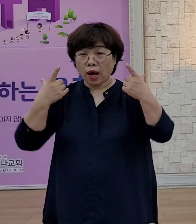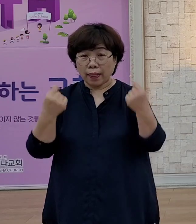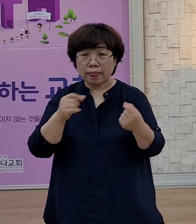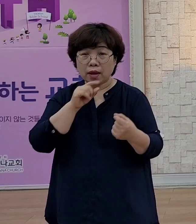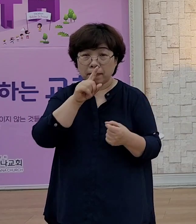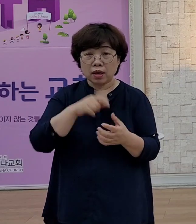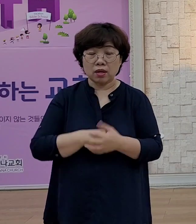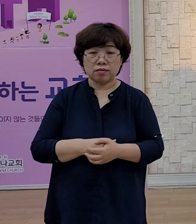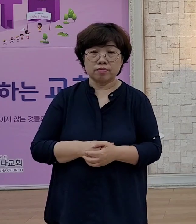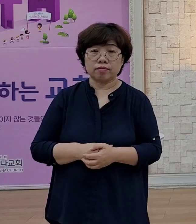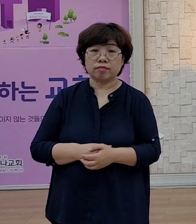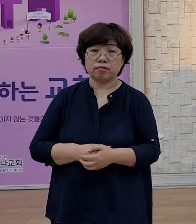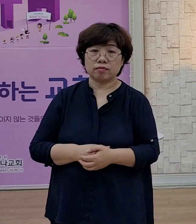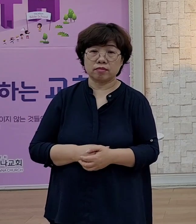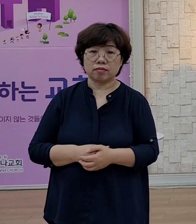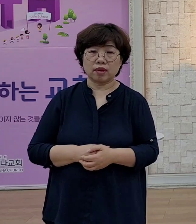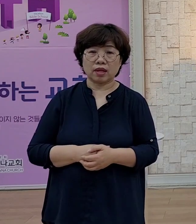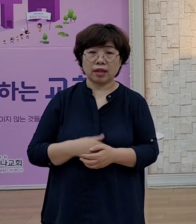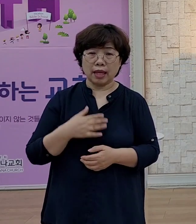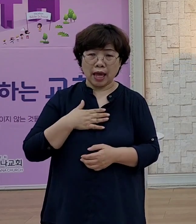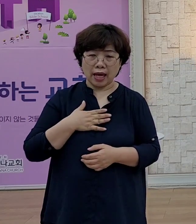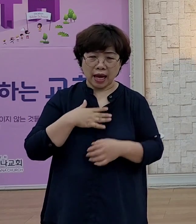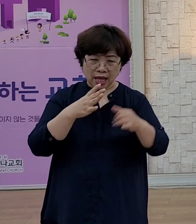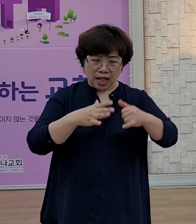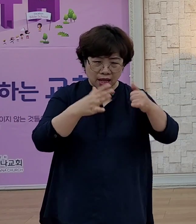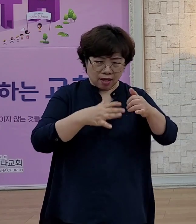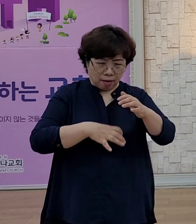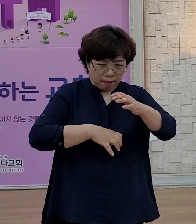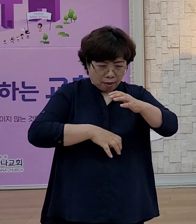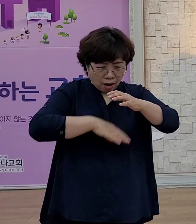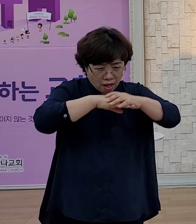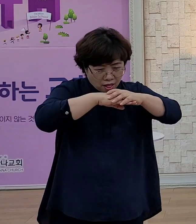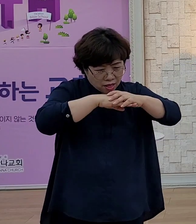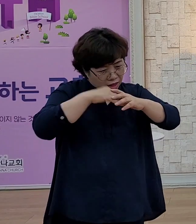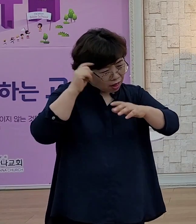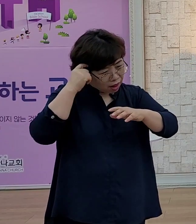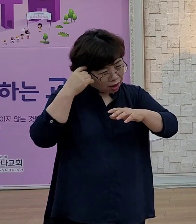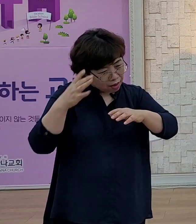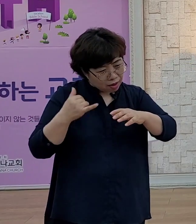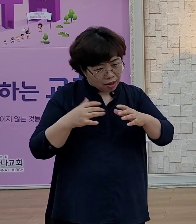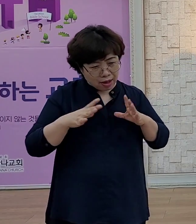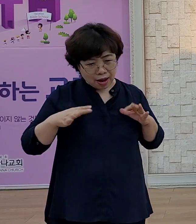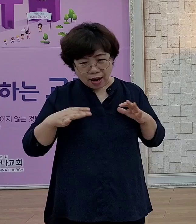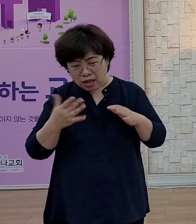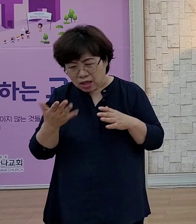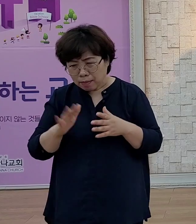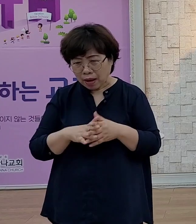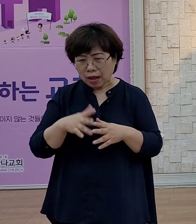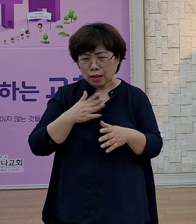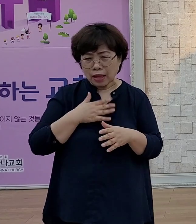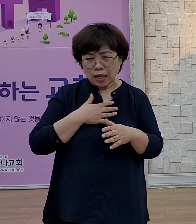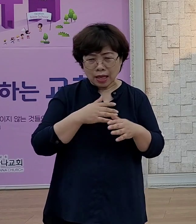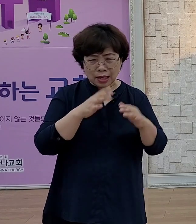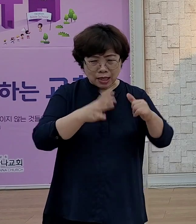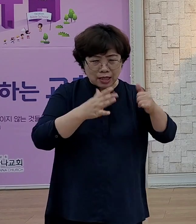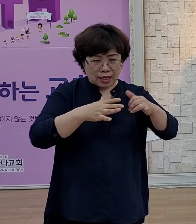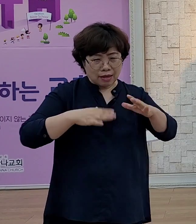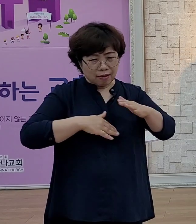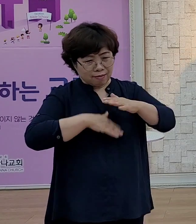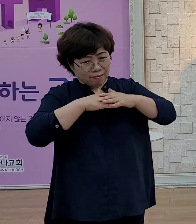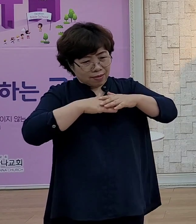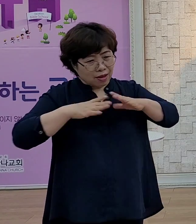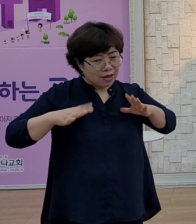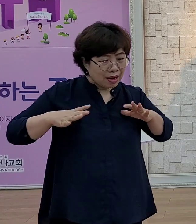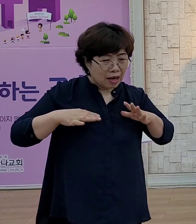허탄한 자랑이 나오게 된다. 이것을 말하고 있다. 놀라운 비밀. 내 마음속에 내가 주인된